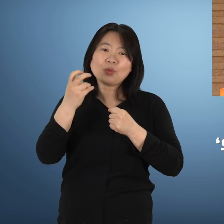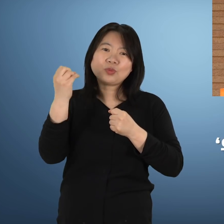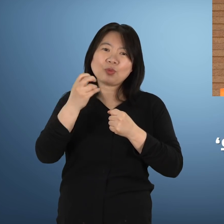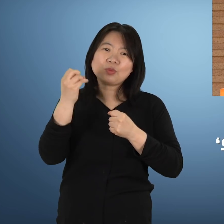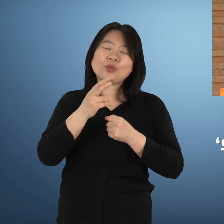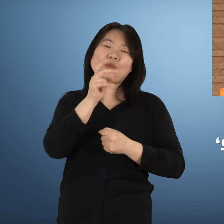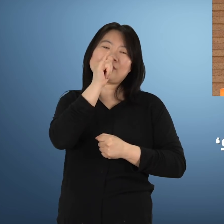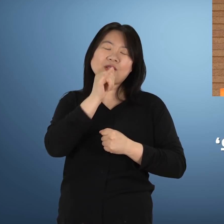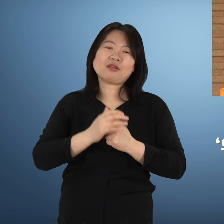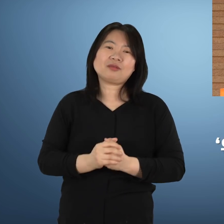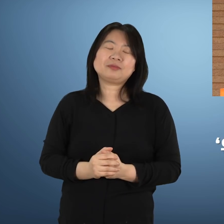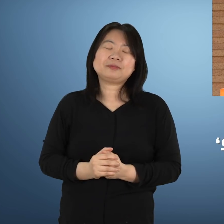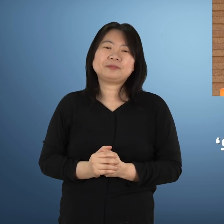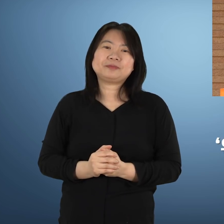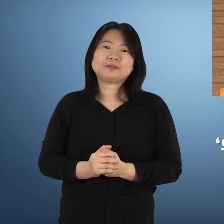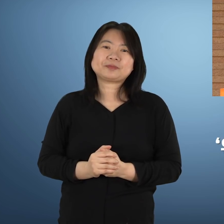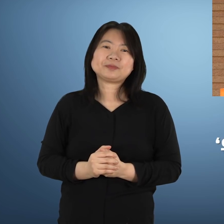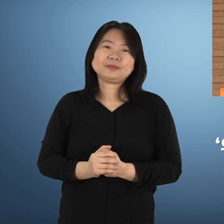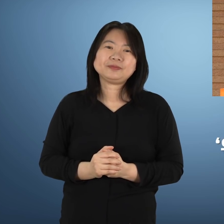밀려와요.